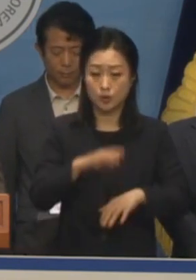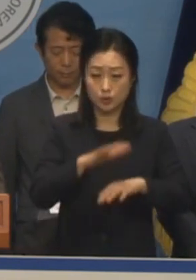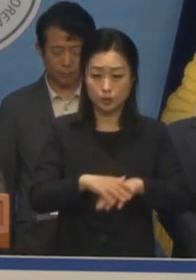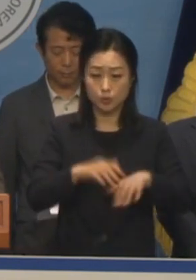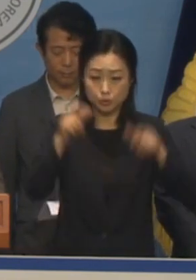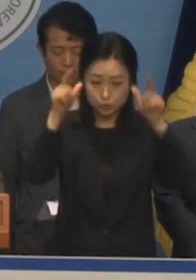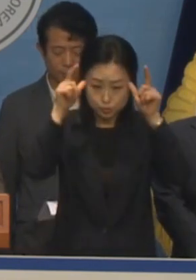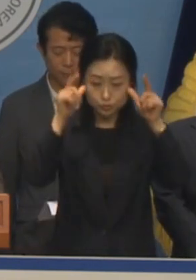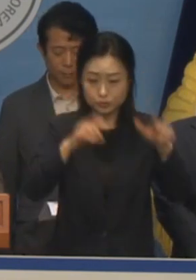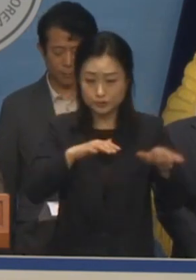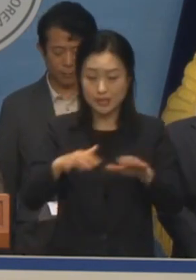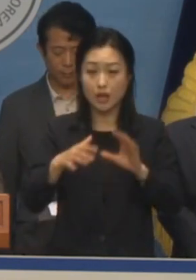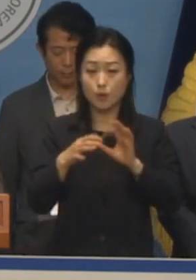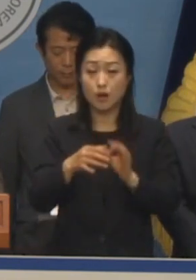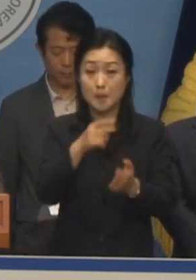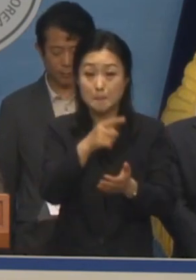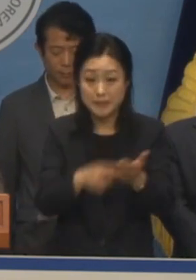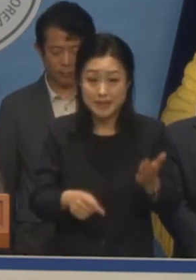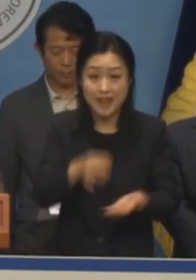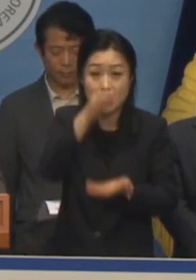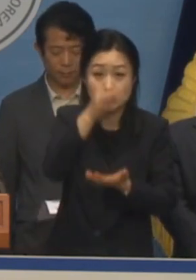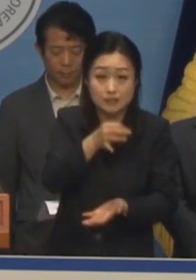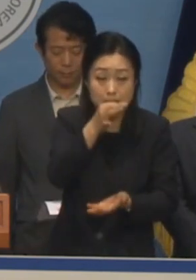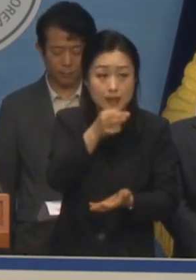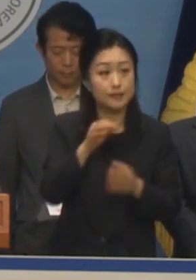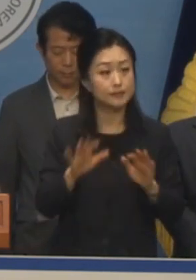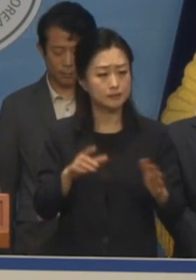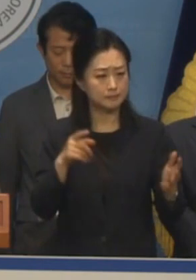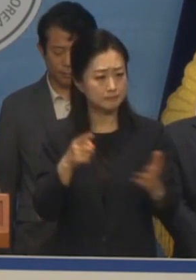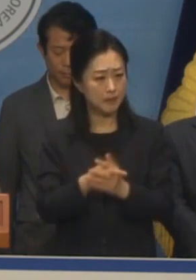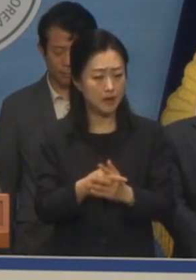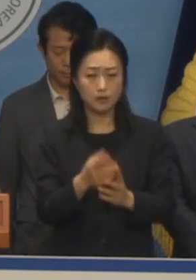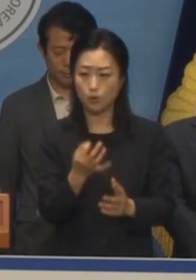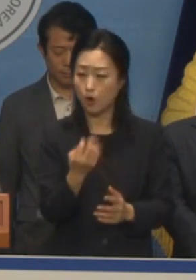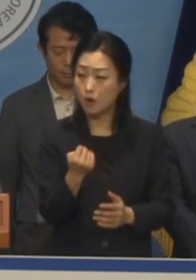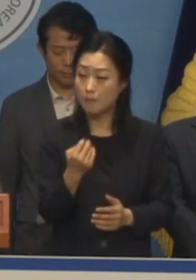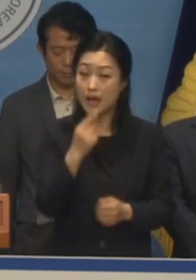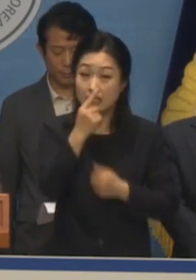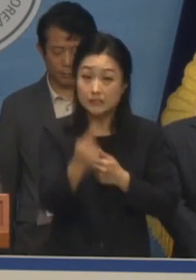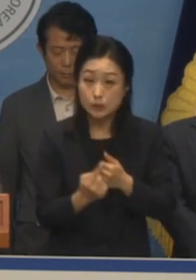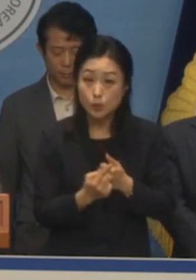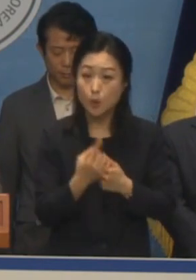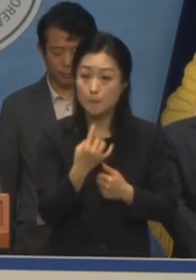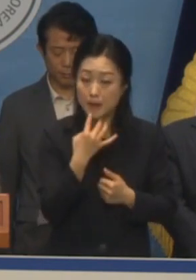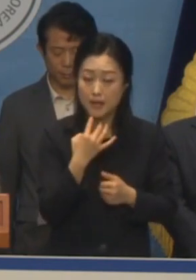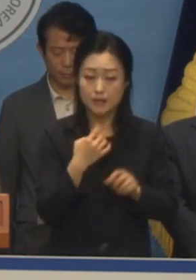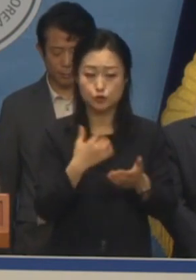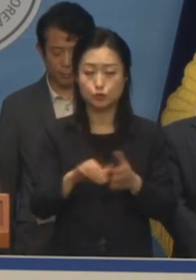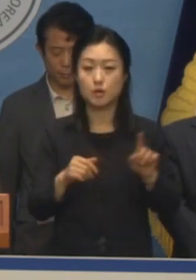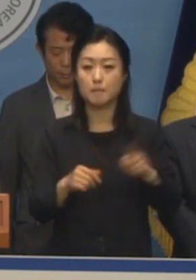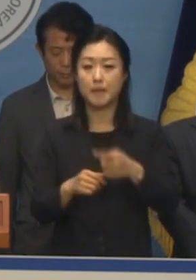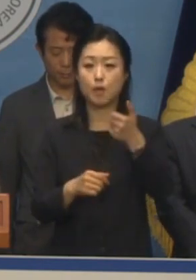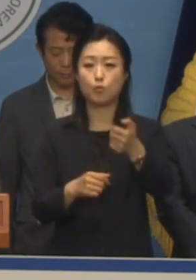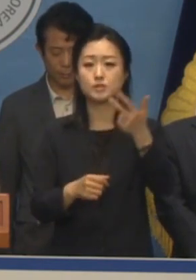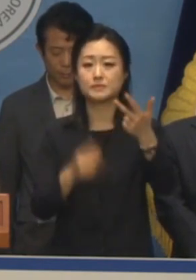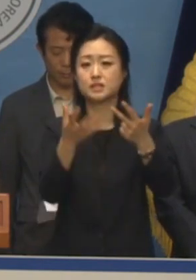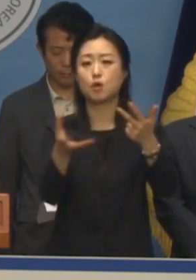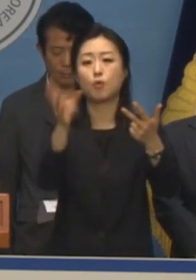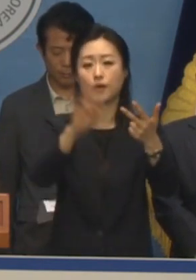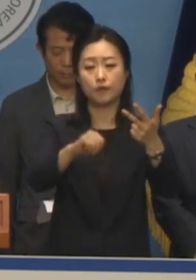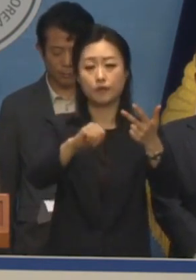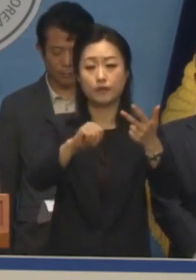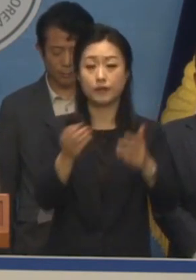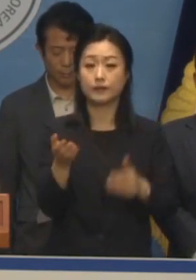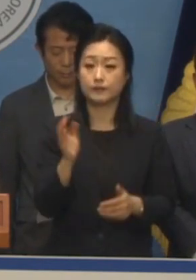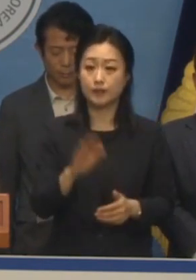농축산 분야의 피해액은 지금 정확하게 잡힌 것은 신고된 것만 약 157억 원에 달합니다.